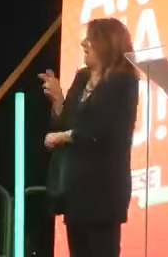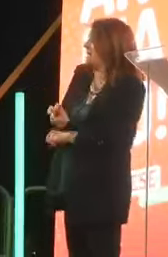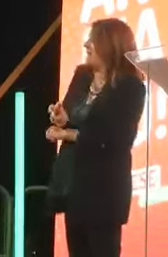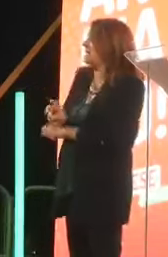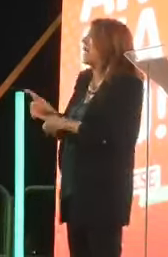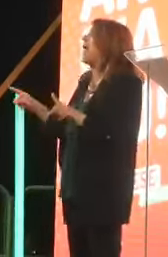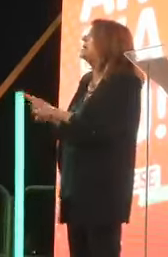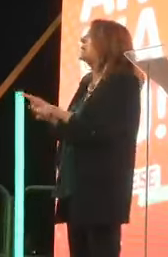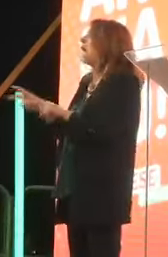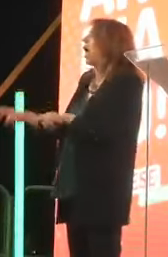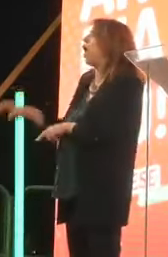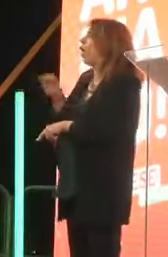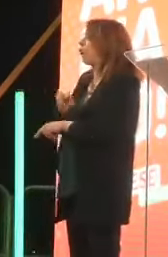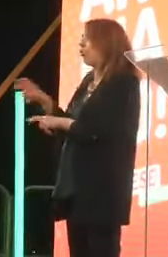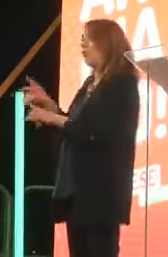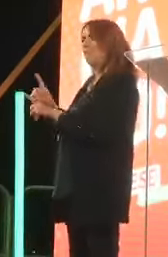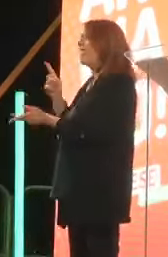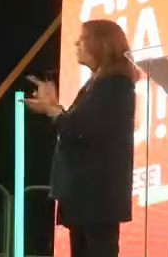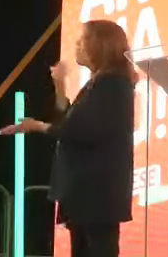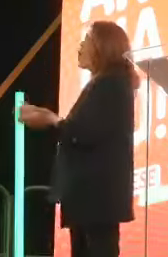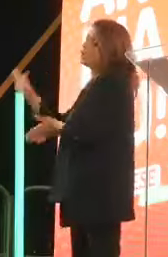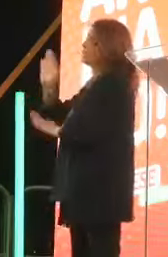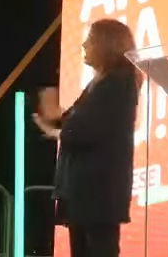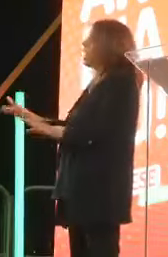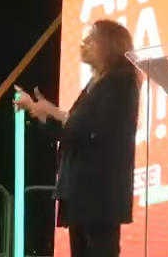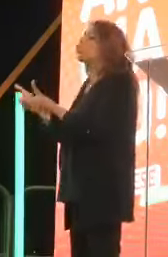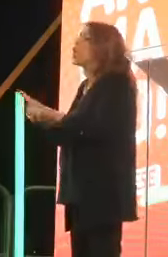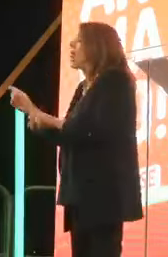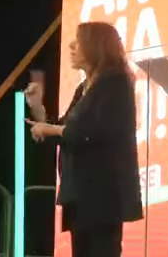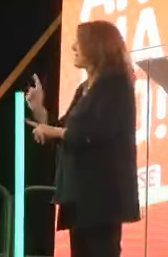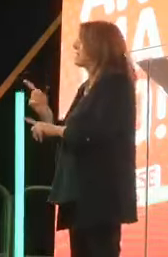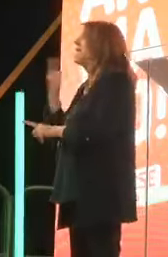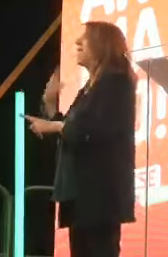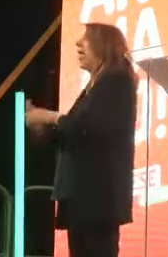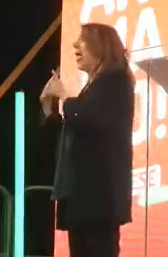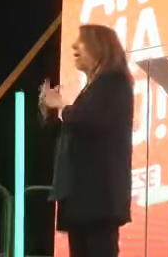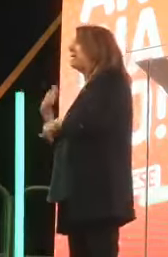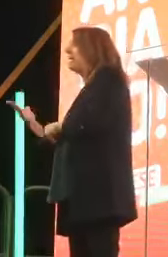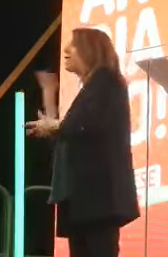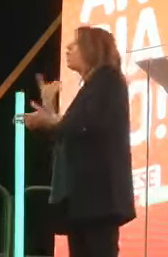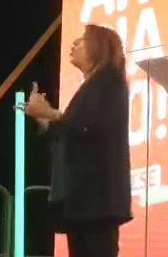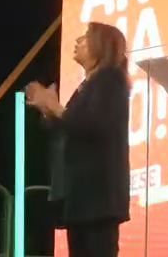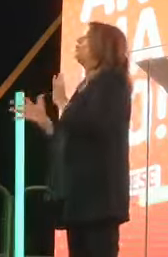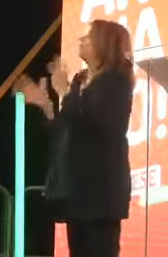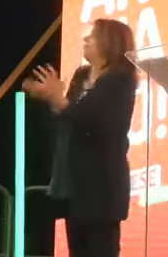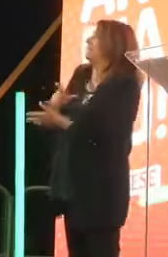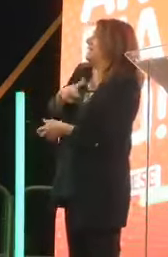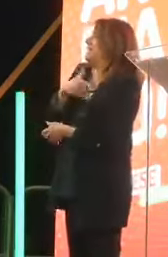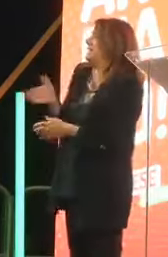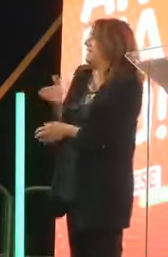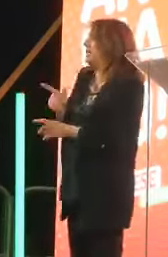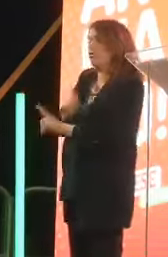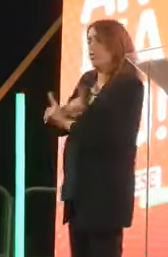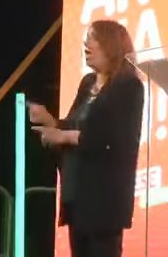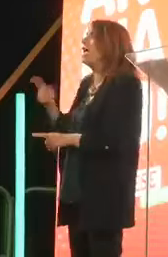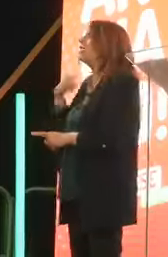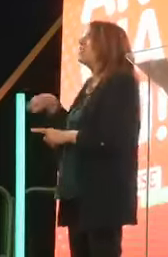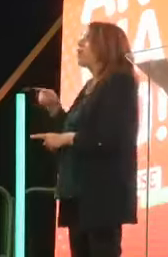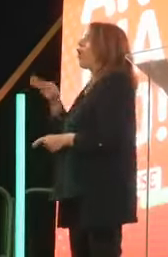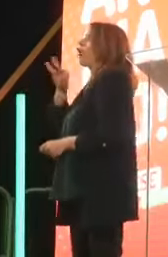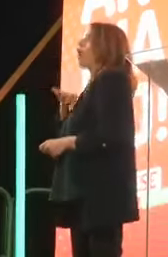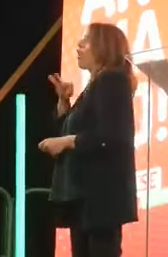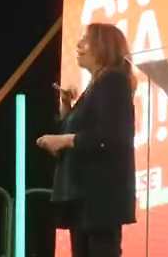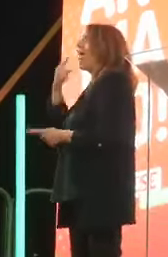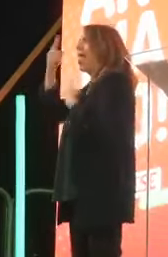stessa cosa. Non è la stessa cosa. E quelli che si muovono per convenienza più che per le